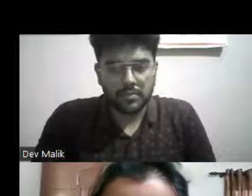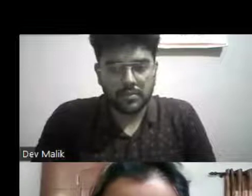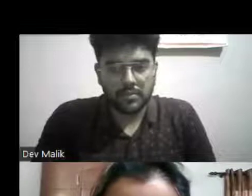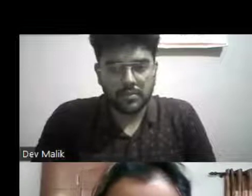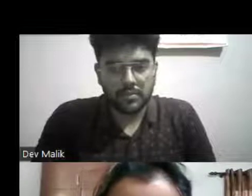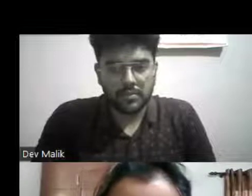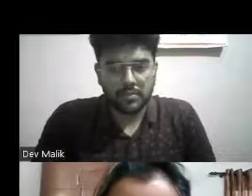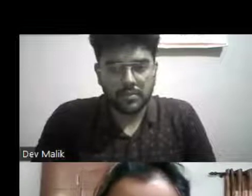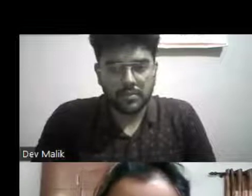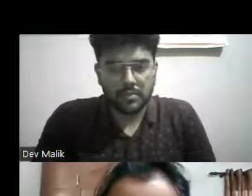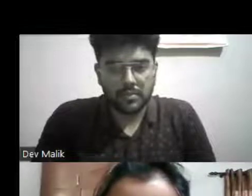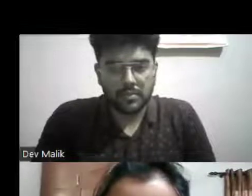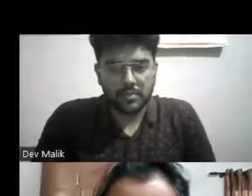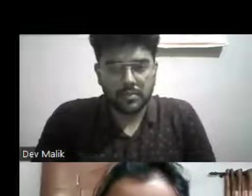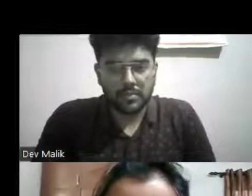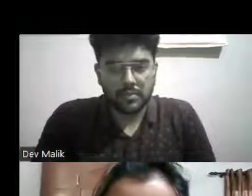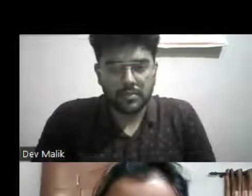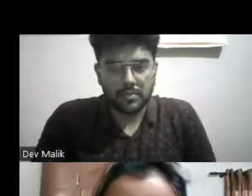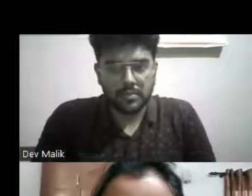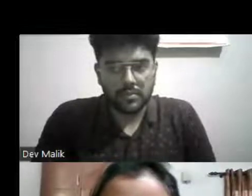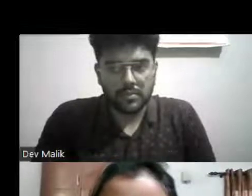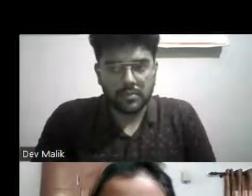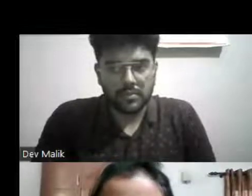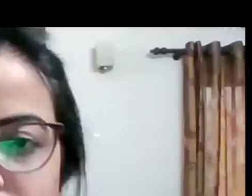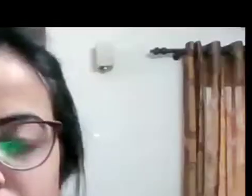कितनी देर तक आप रह सकते हो इस अंधेरे में?